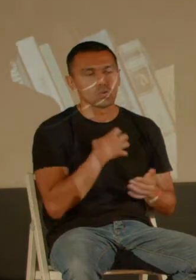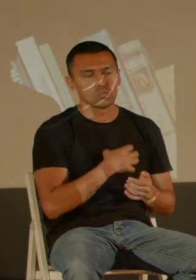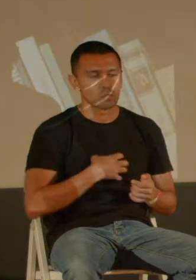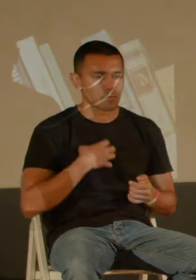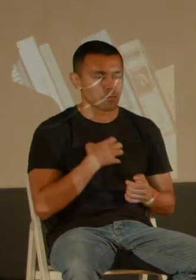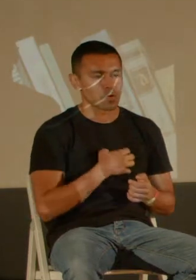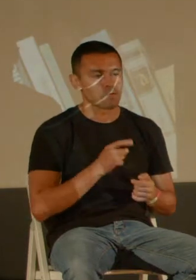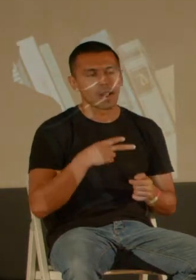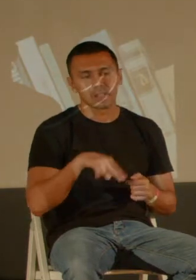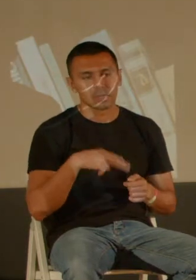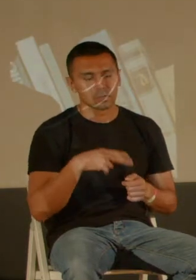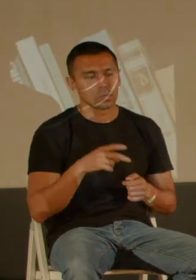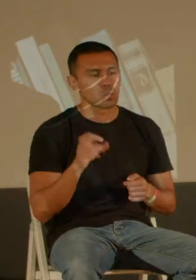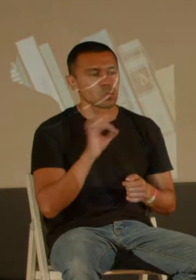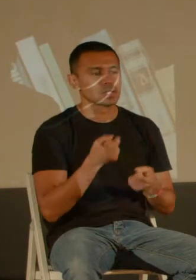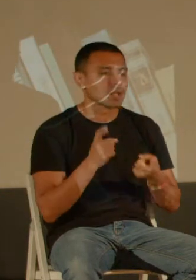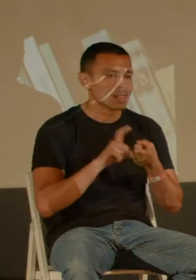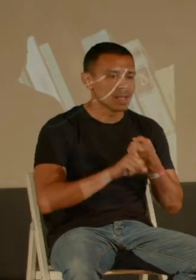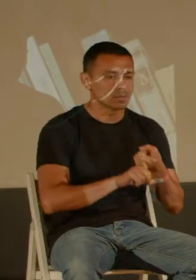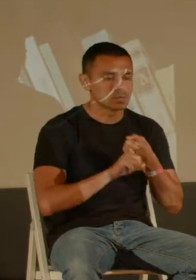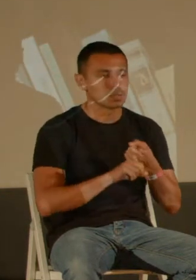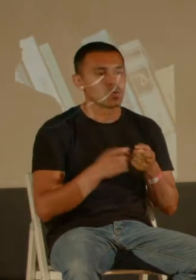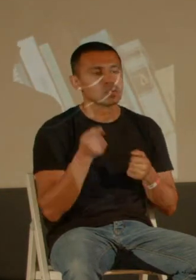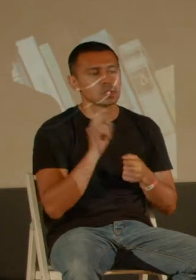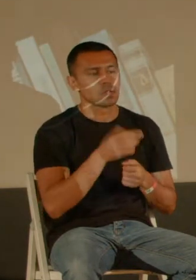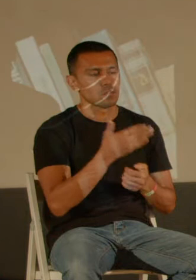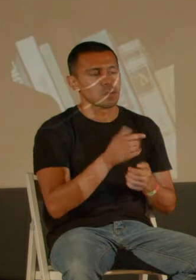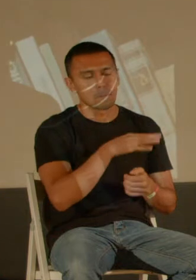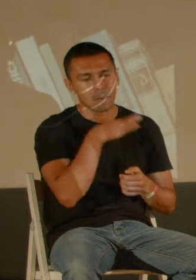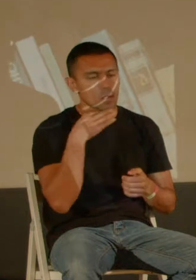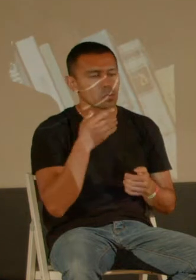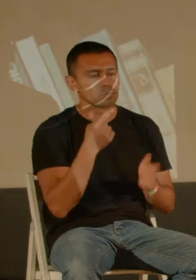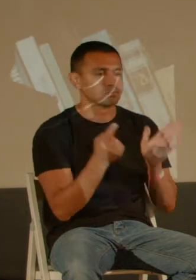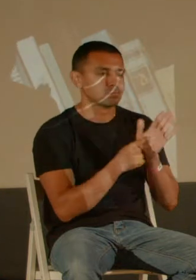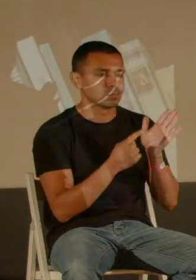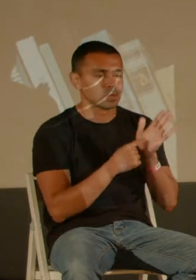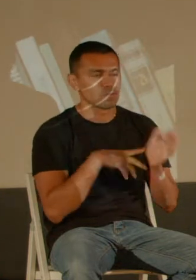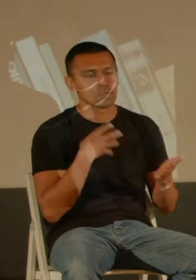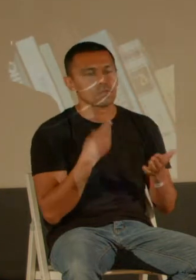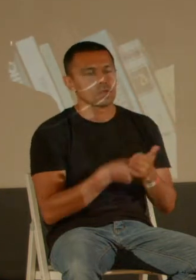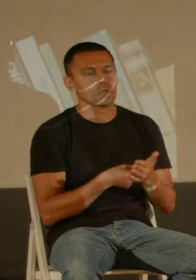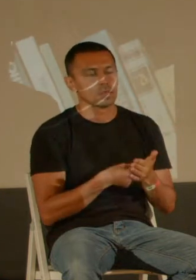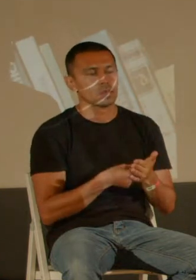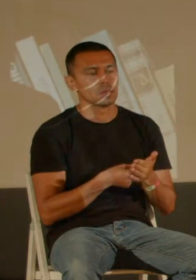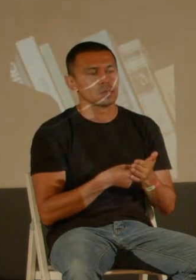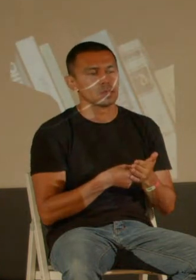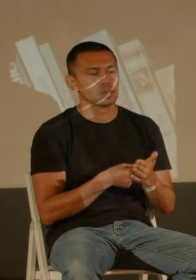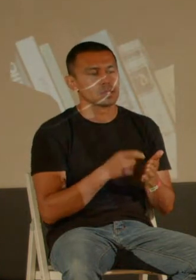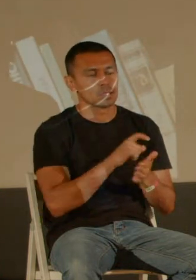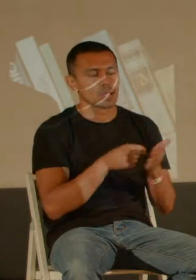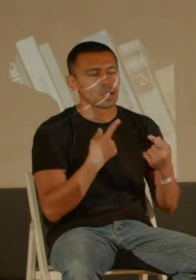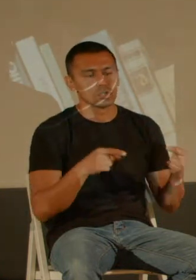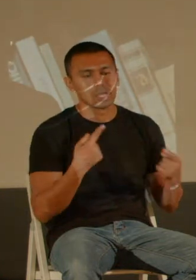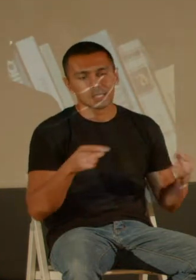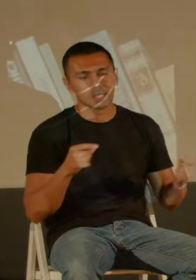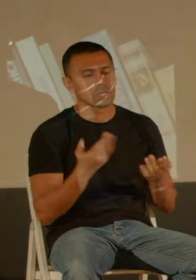ключовою в літературі про залежності, оскільки вона багато посилається, Керолін, в своїх мемуарах на інші